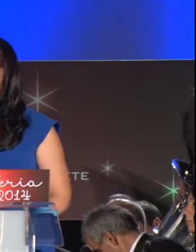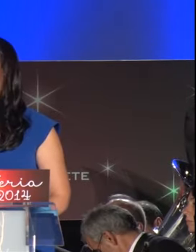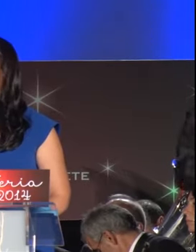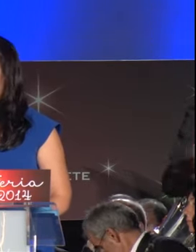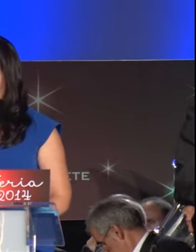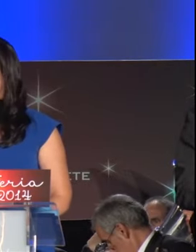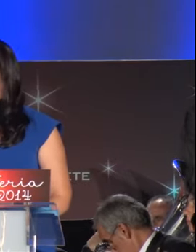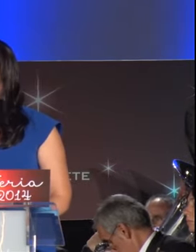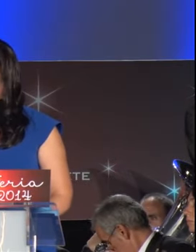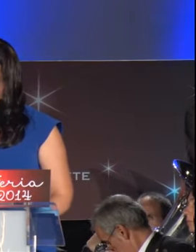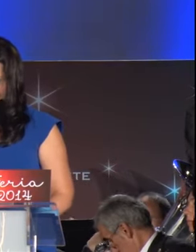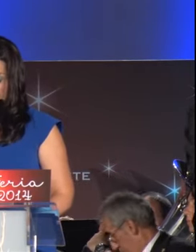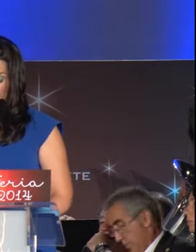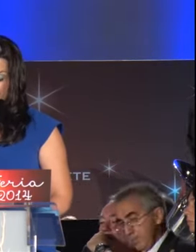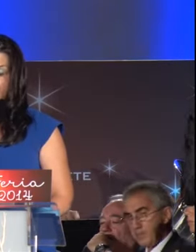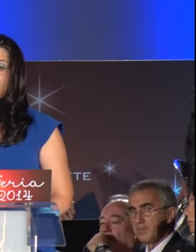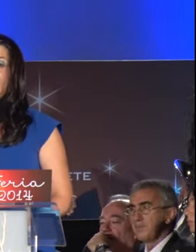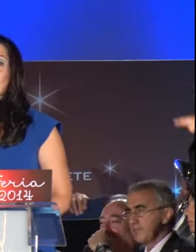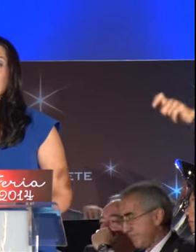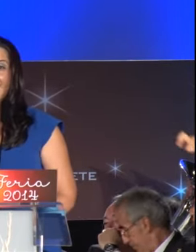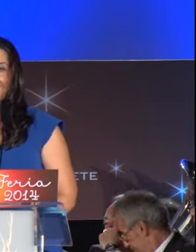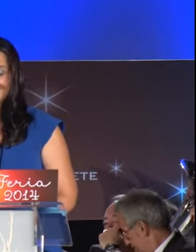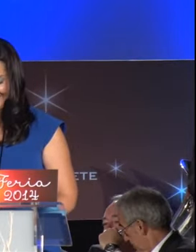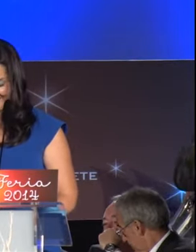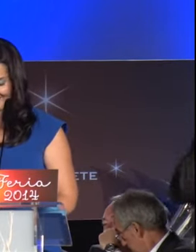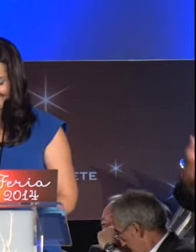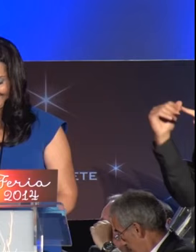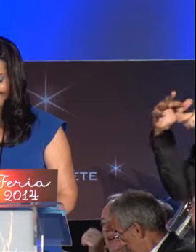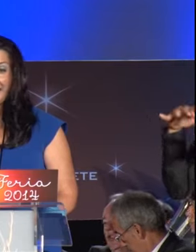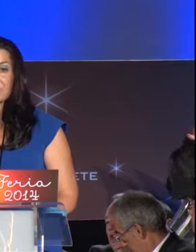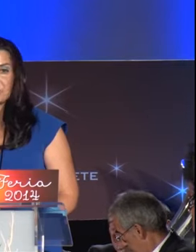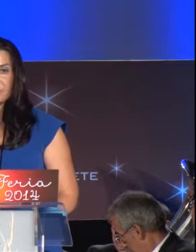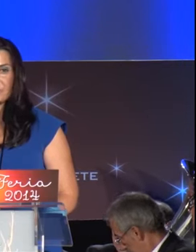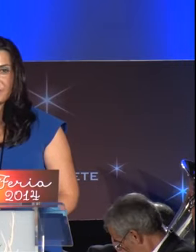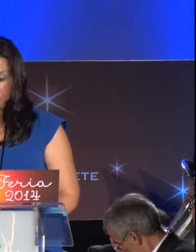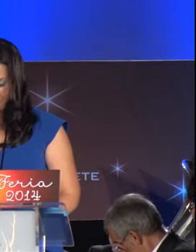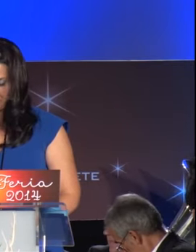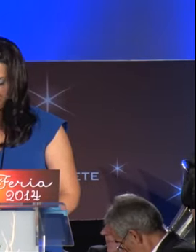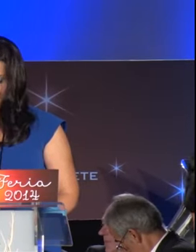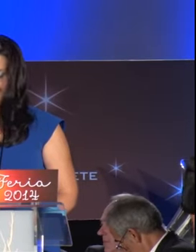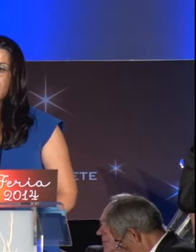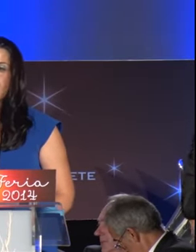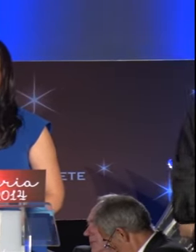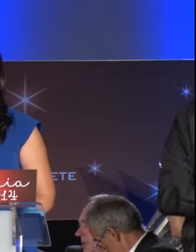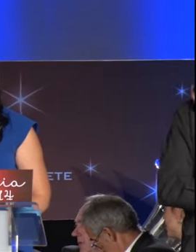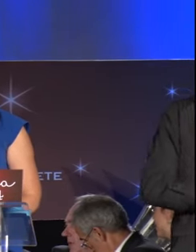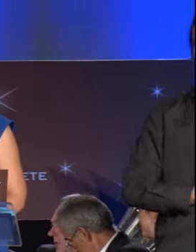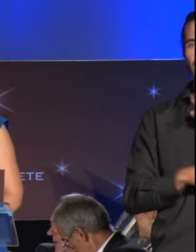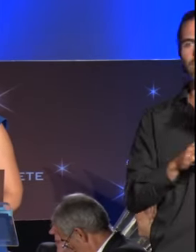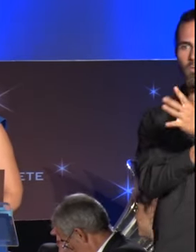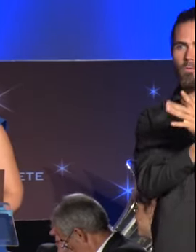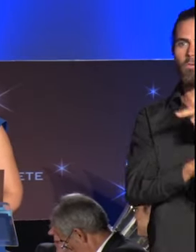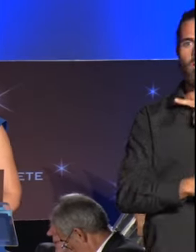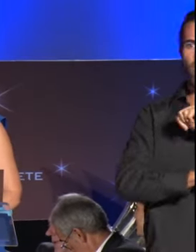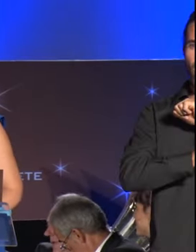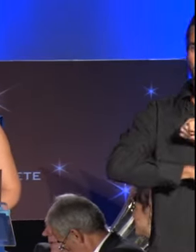el interior del recinto ferial, que por fin se inundará de risas, de cantos, de juegos, de esperas,